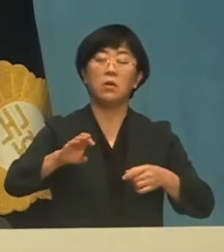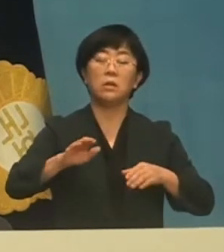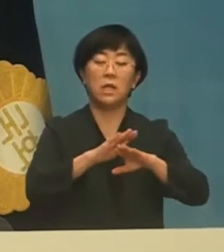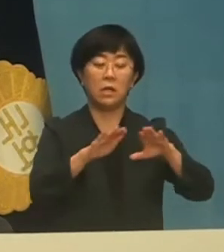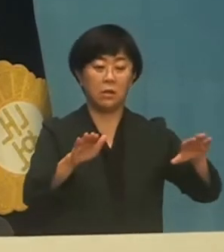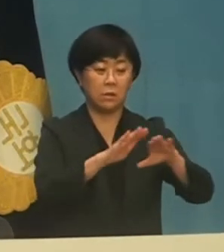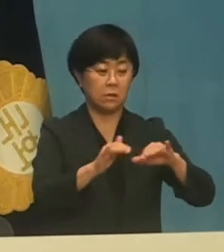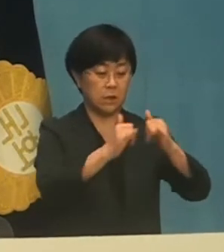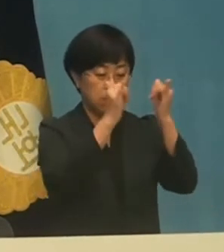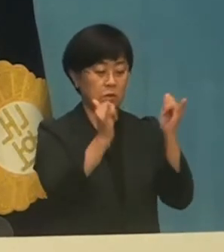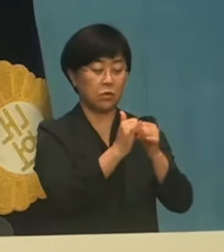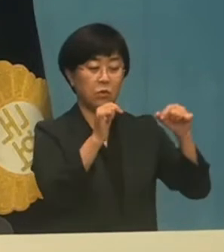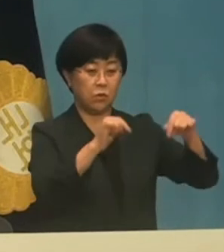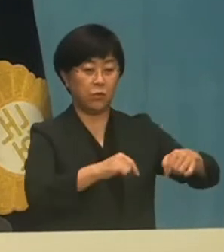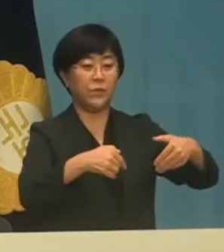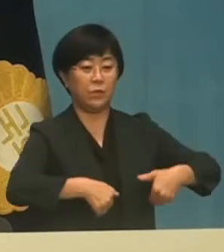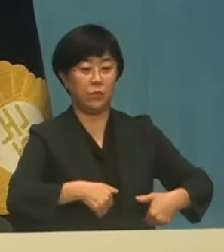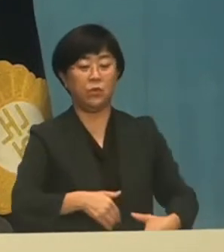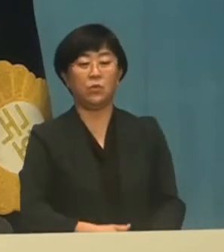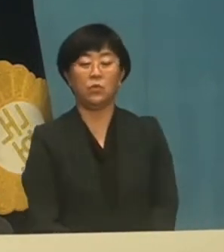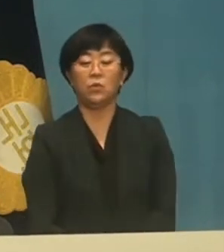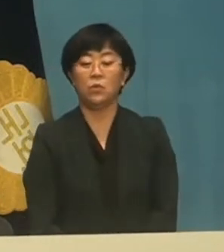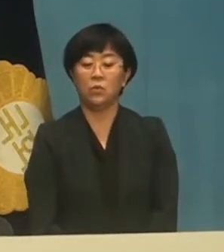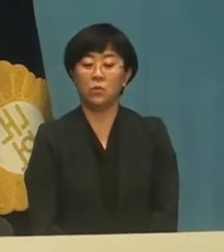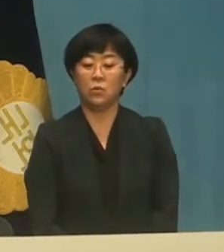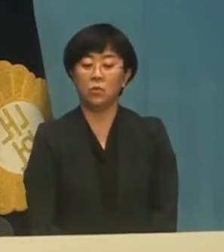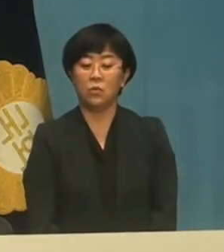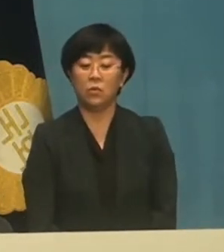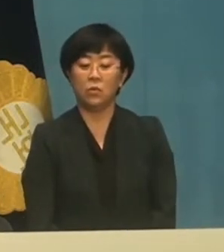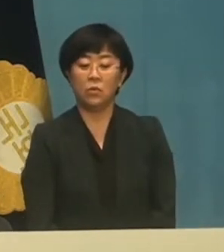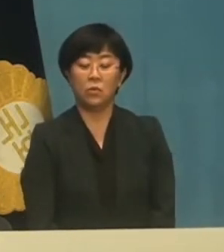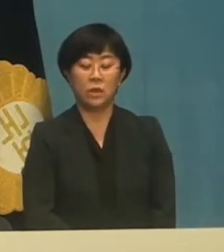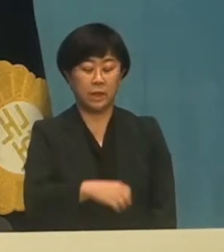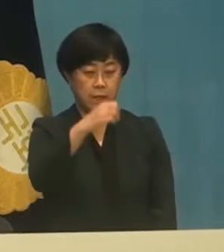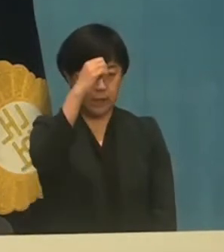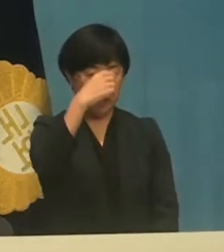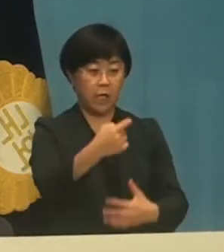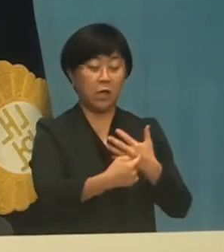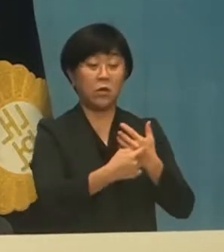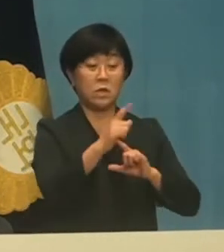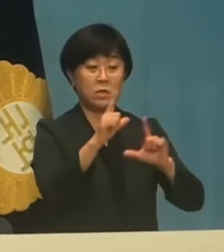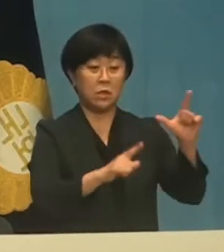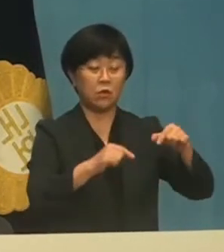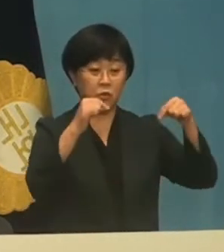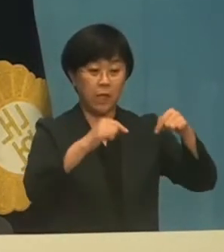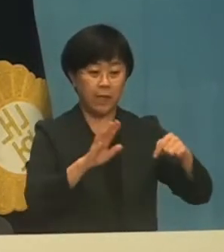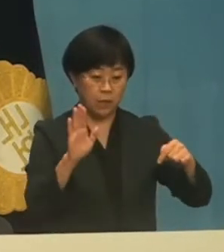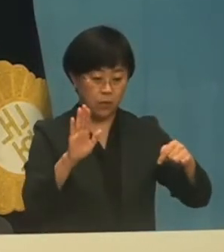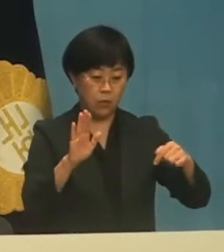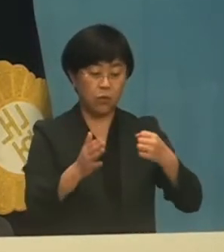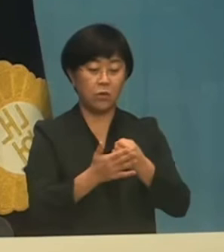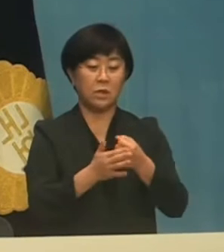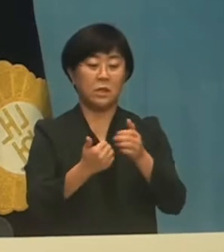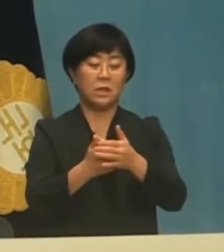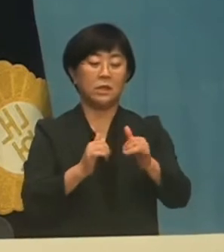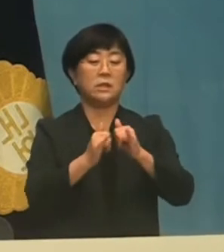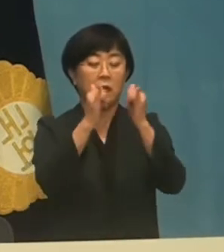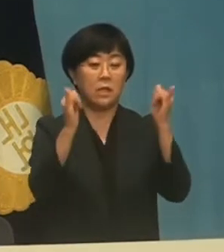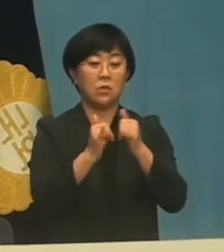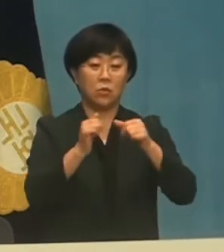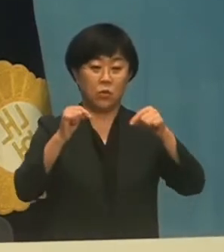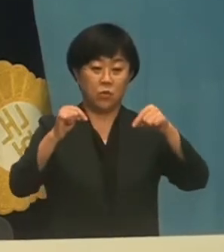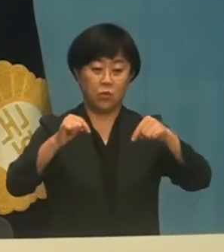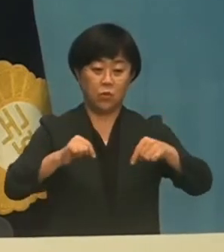대한 사회적 논의를 시작해야 된다고 생각합니다. 그냥 형식적인 논의가 아니라 제대로 된 사회적